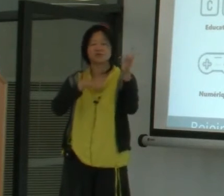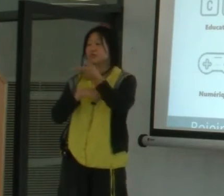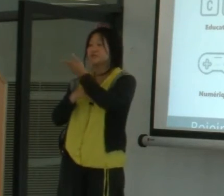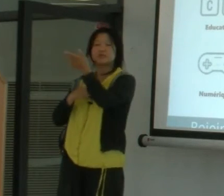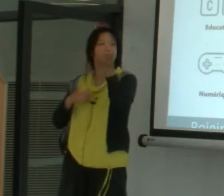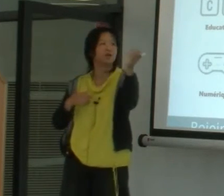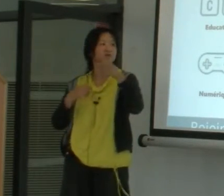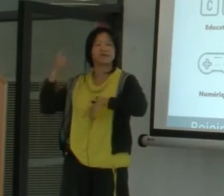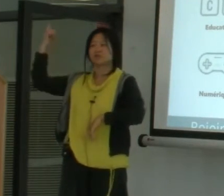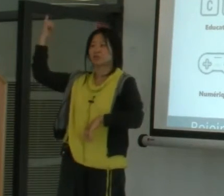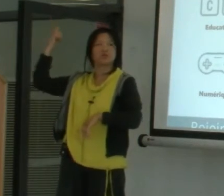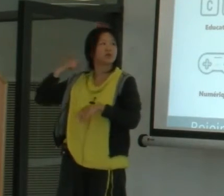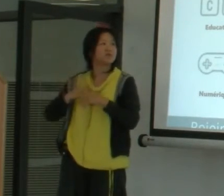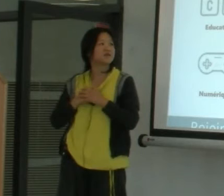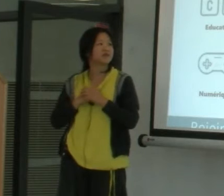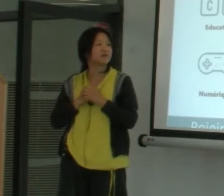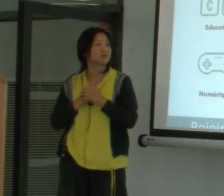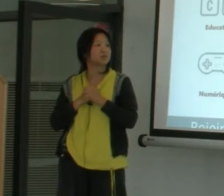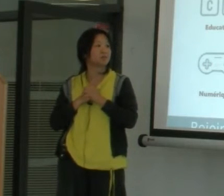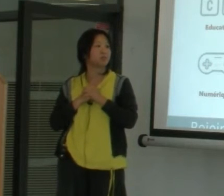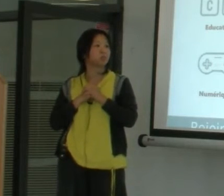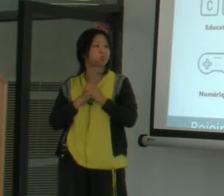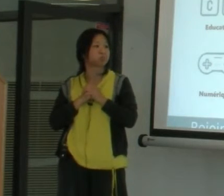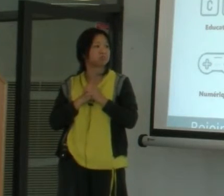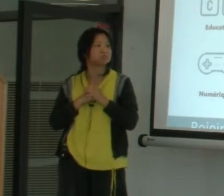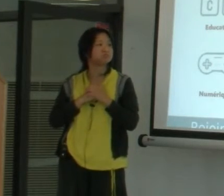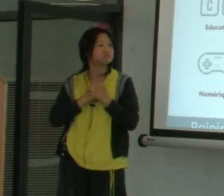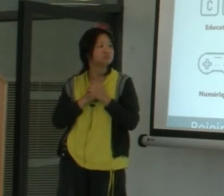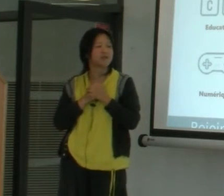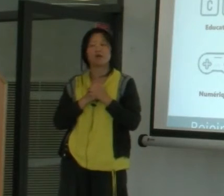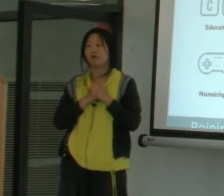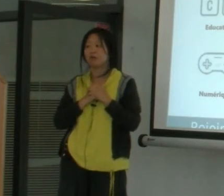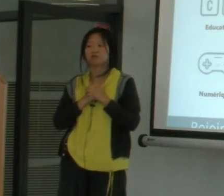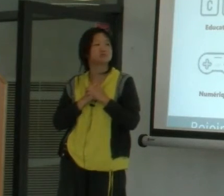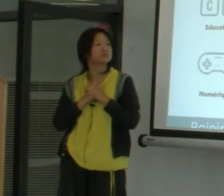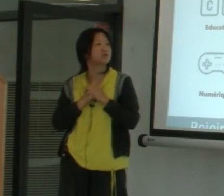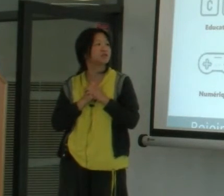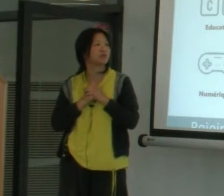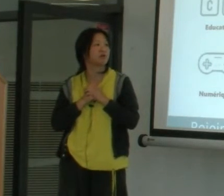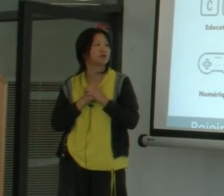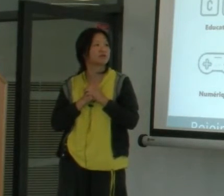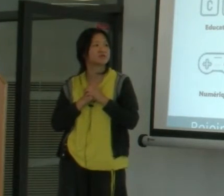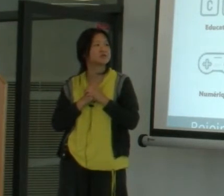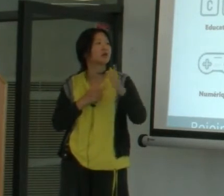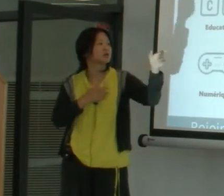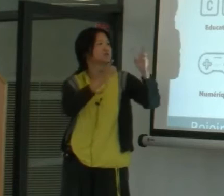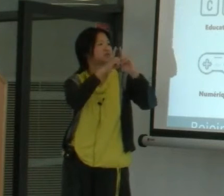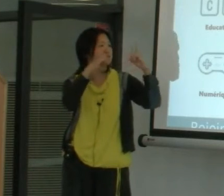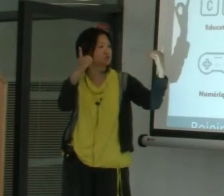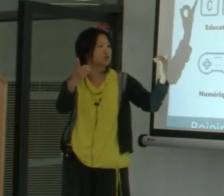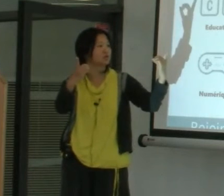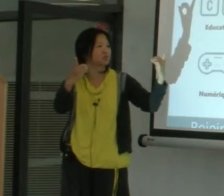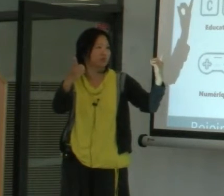Par exemple, ici, voilà, on est allé se promener dans la médiathèque. Il y a un livre en langue des signes.